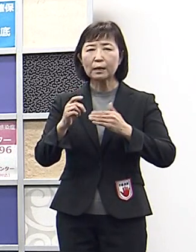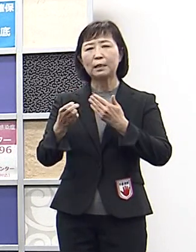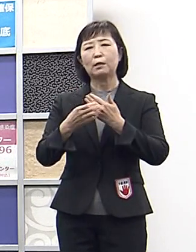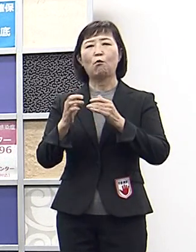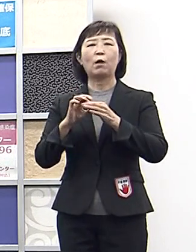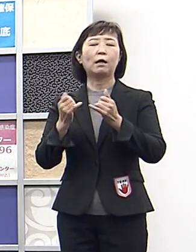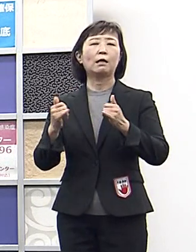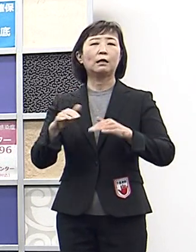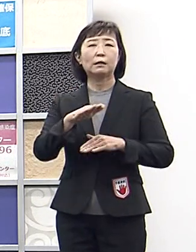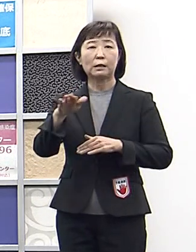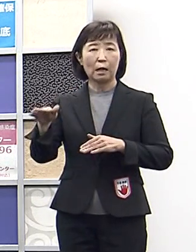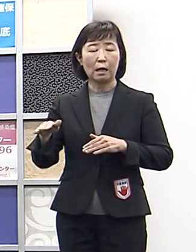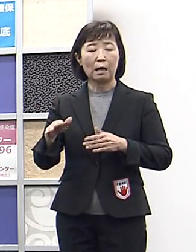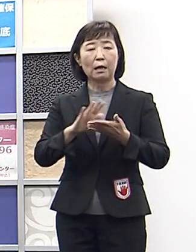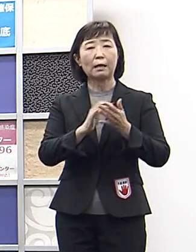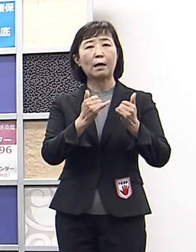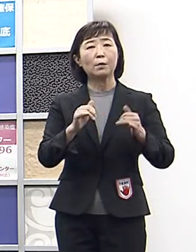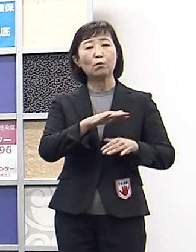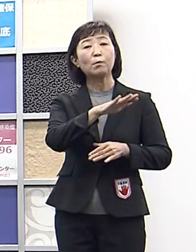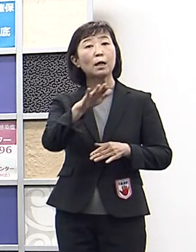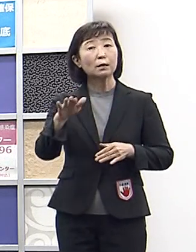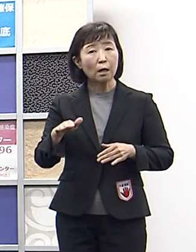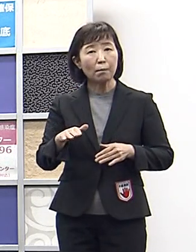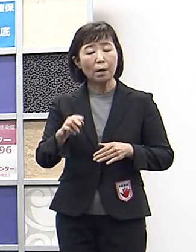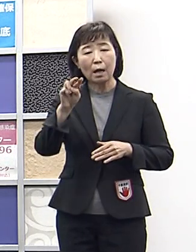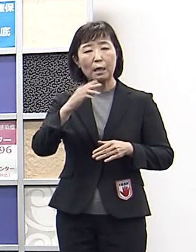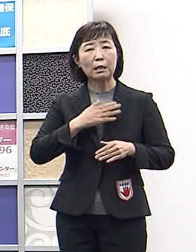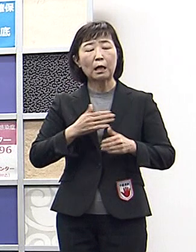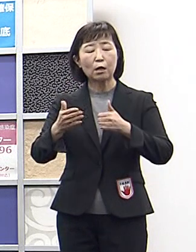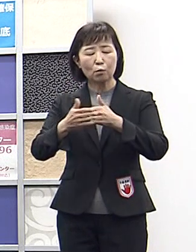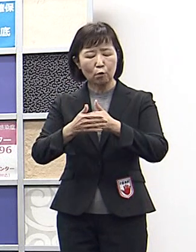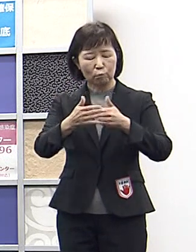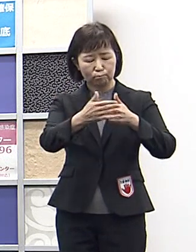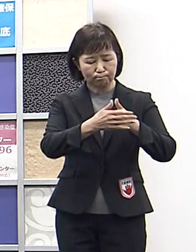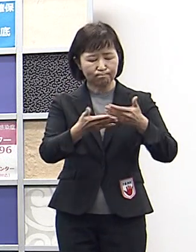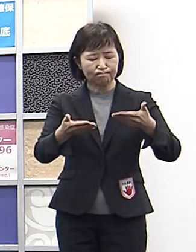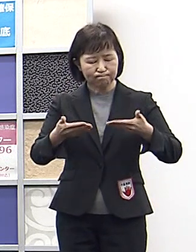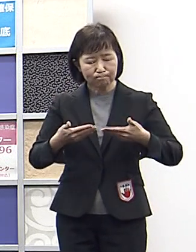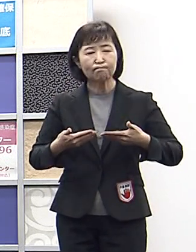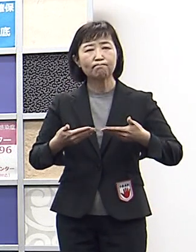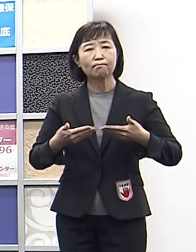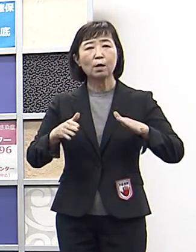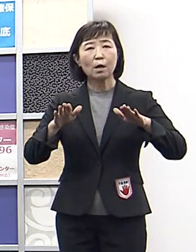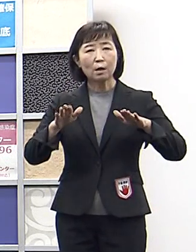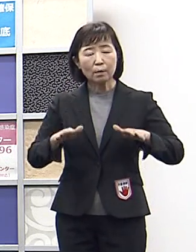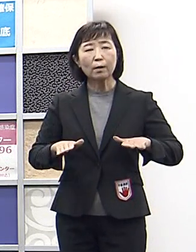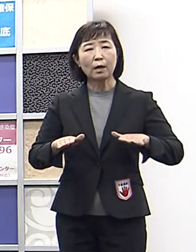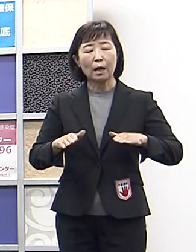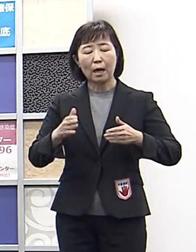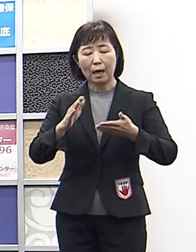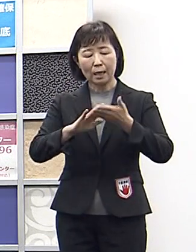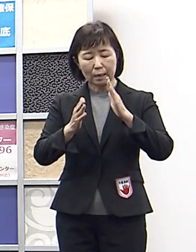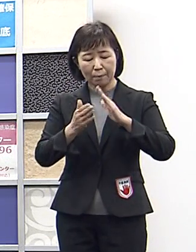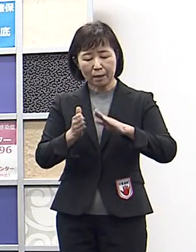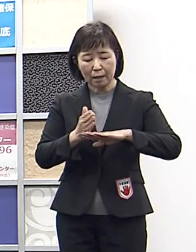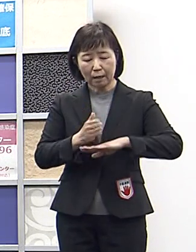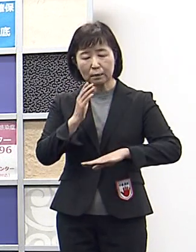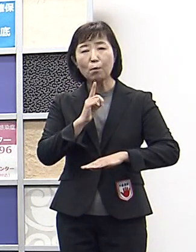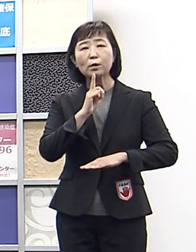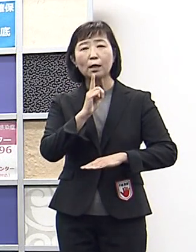県民の皆様のご理解ご協力の賜物でありましてこの場をお借りいたしまして改めて感謝申し上げ